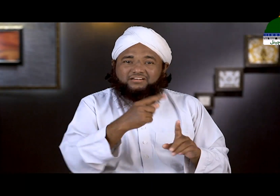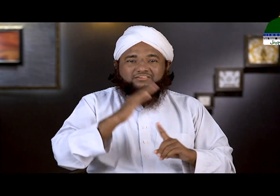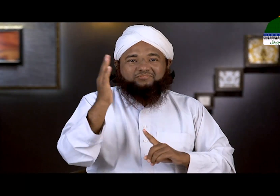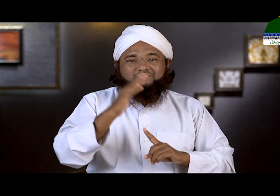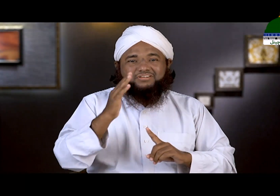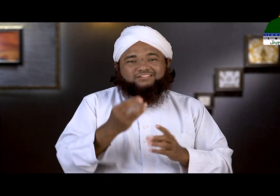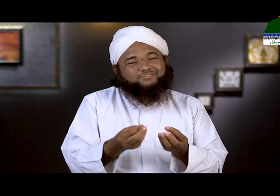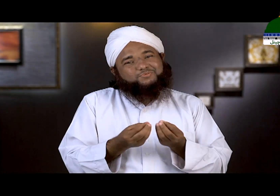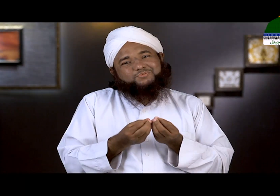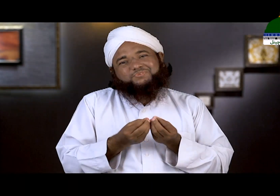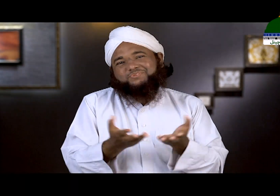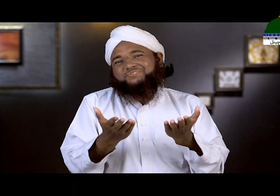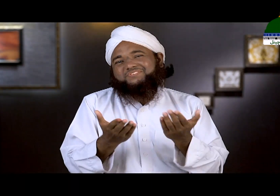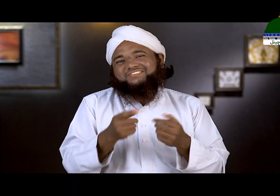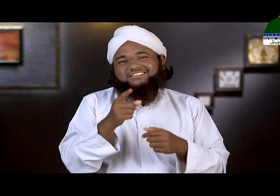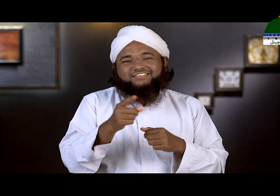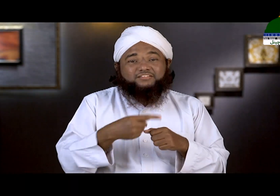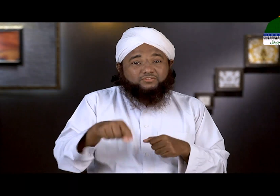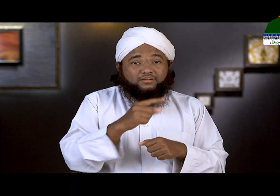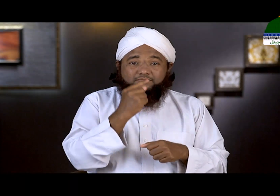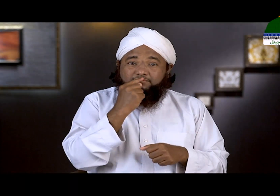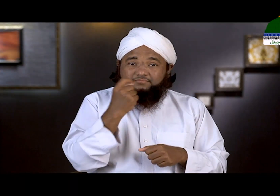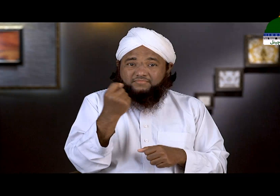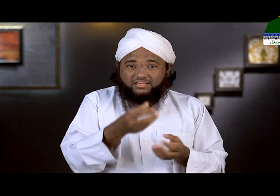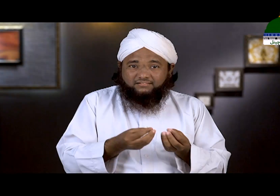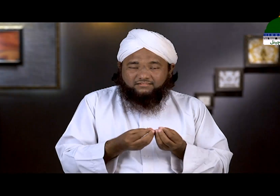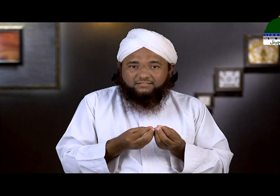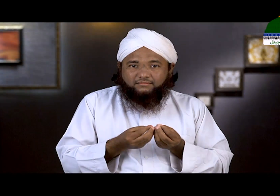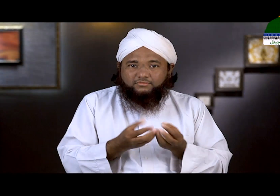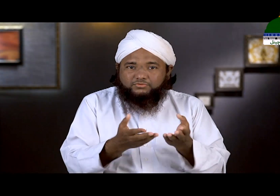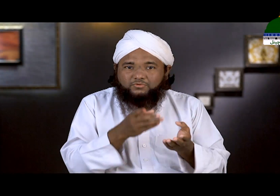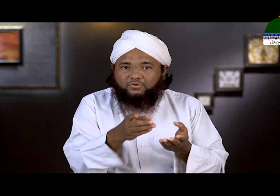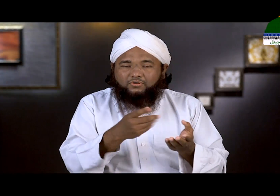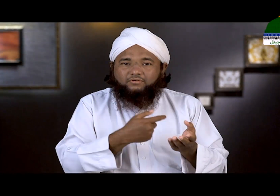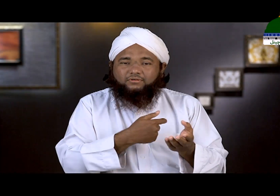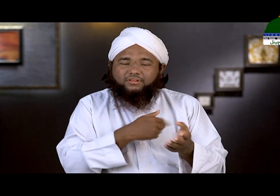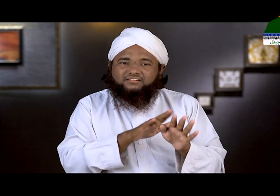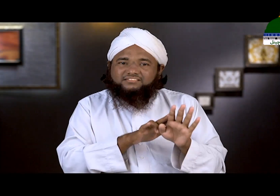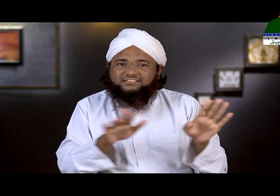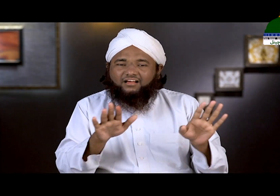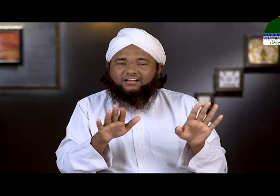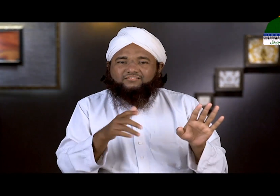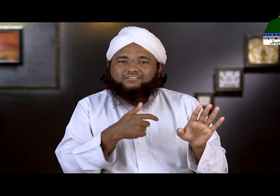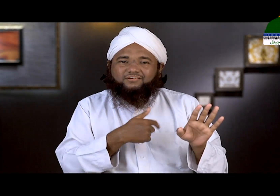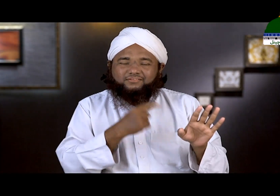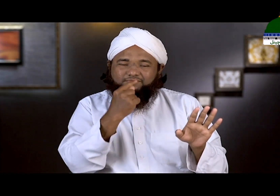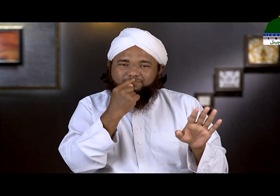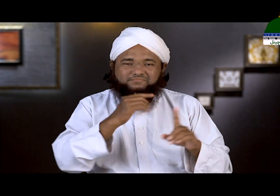جو عموماً رمضان کے آخر میں ہوتی ہے۔ یوں رمضان شریف کی ابتدا ہی سے روزوں میں لذت رہے گی اور